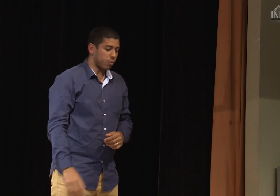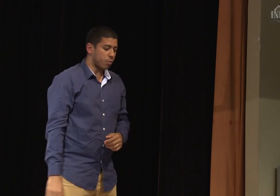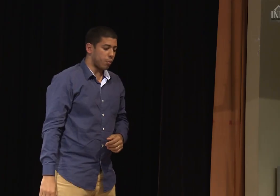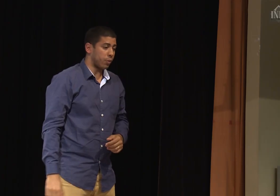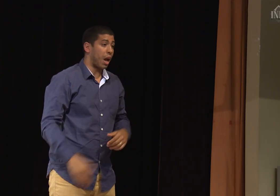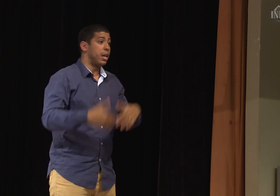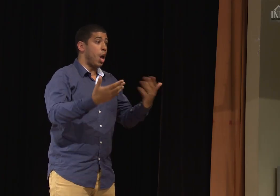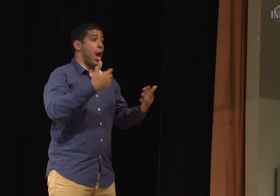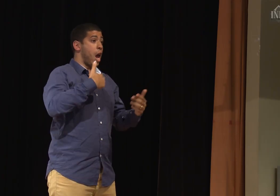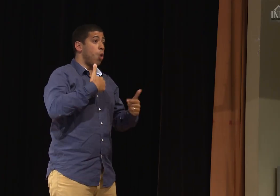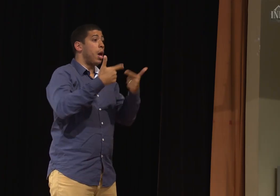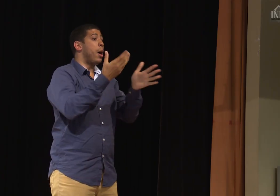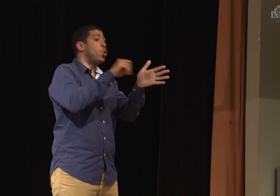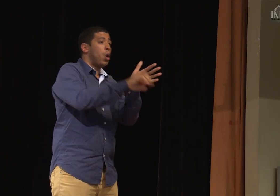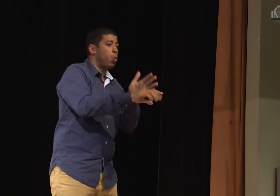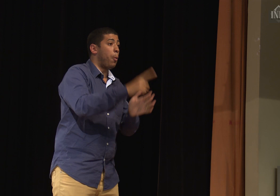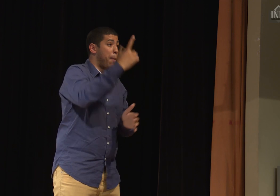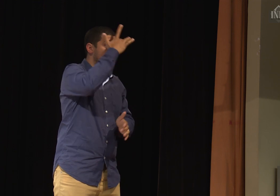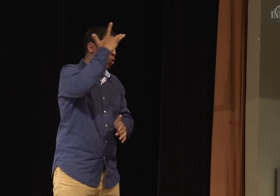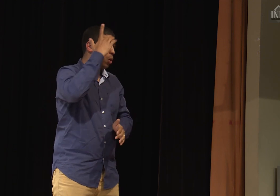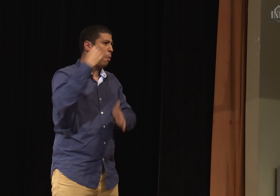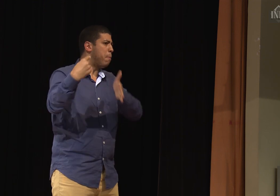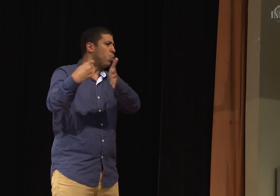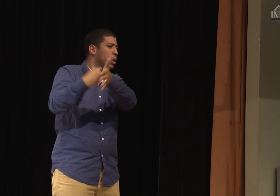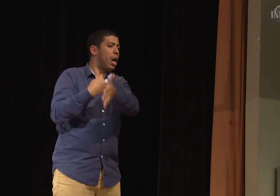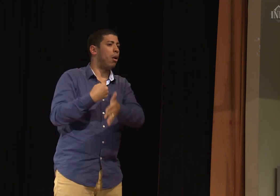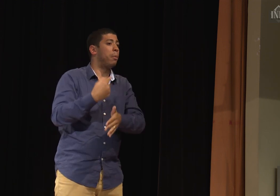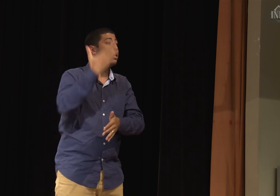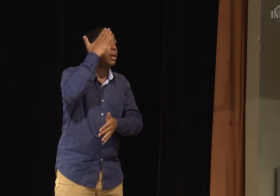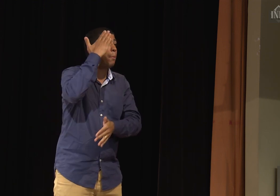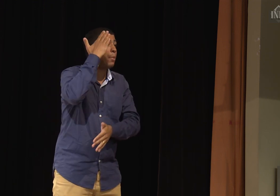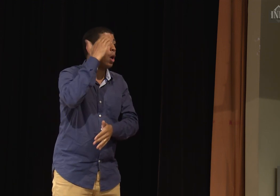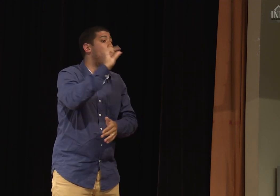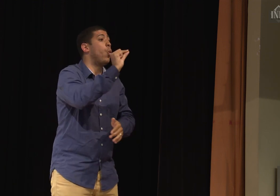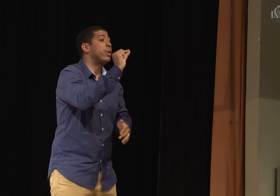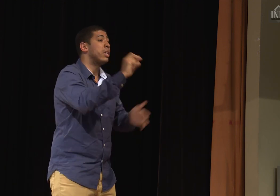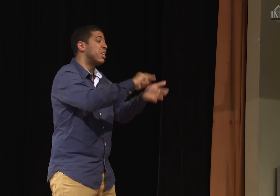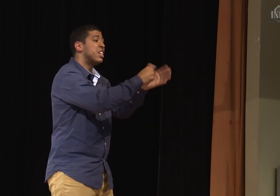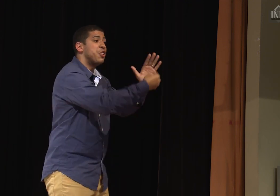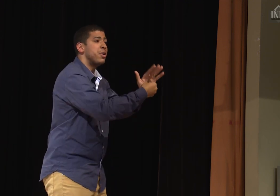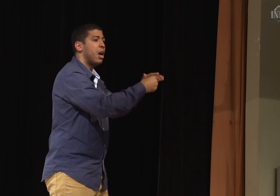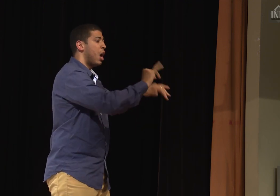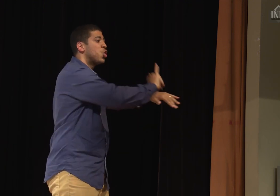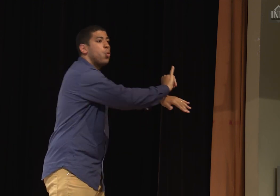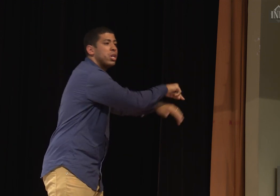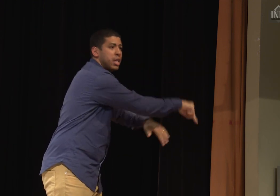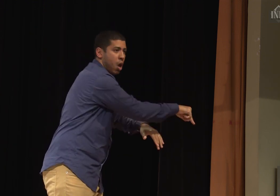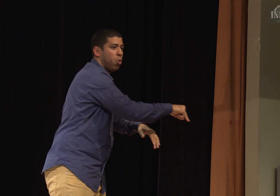entenderem. Então, eu sou um educador e me perguntaram se eu sabia o que significa